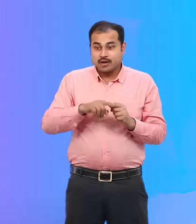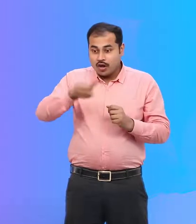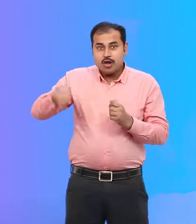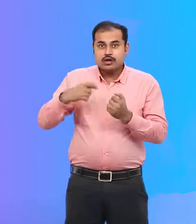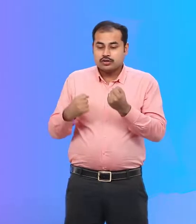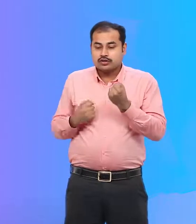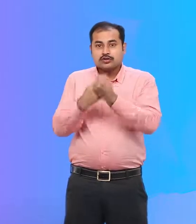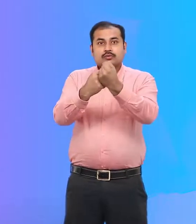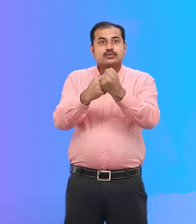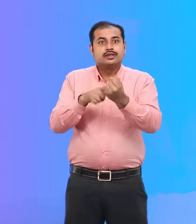है